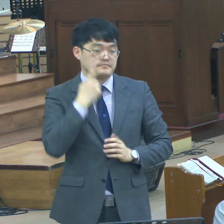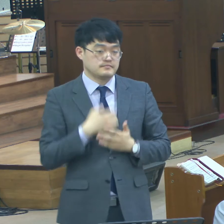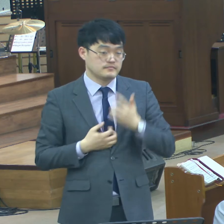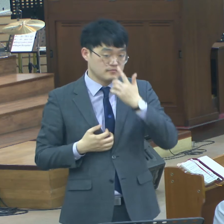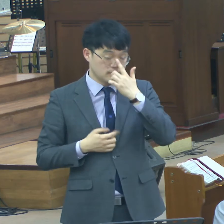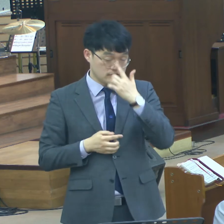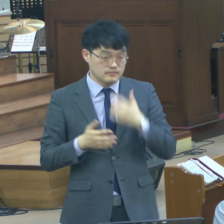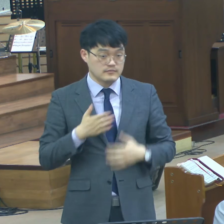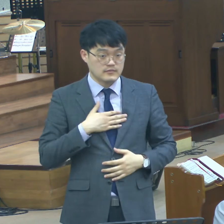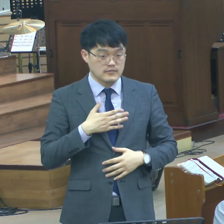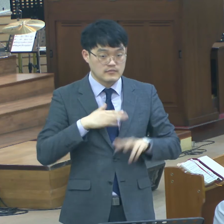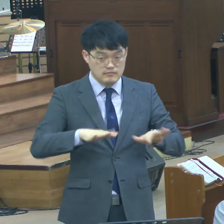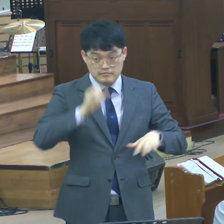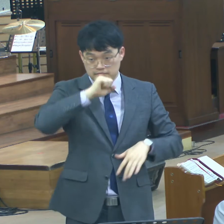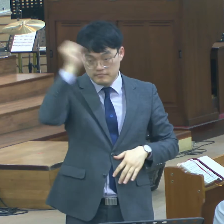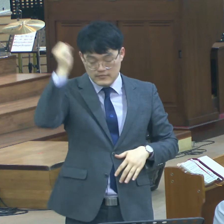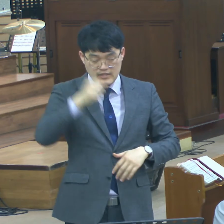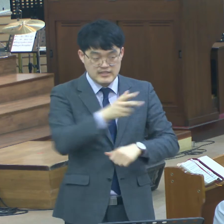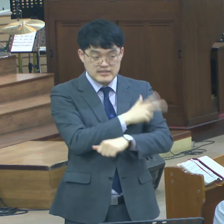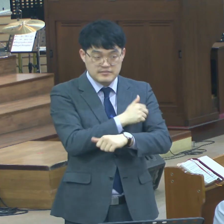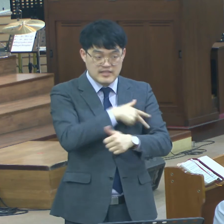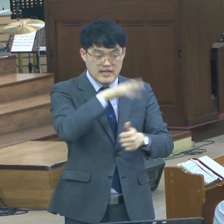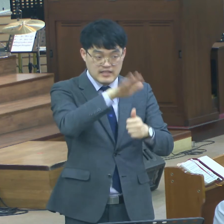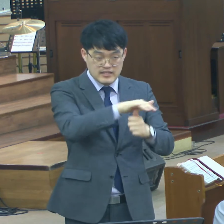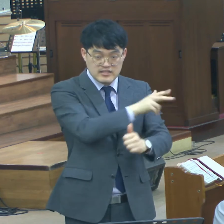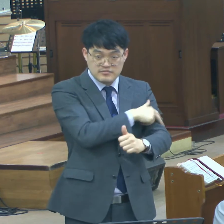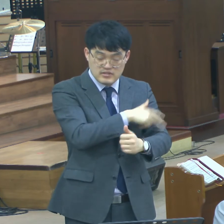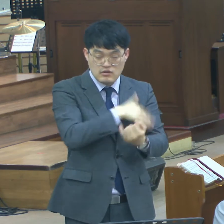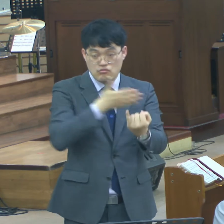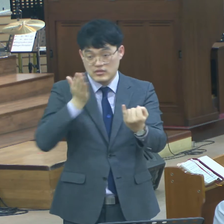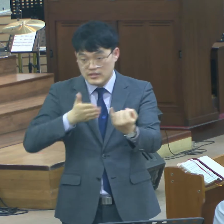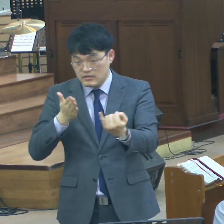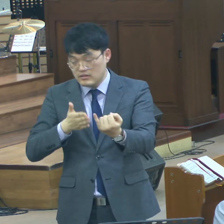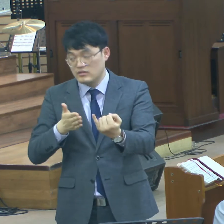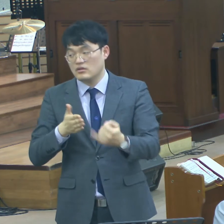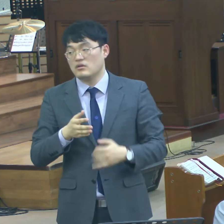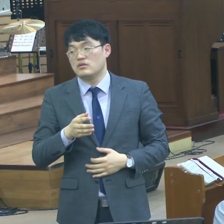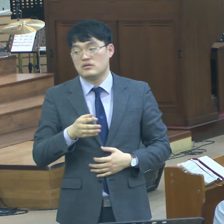되신 분들에게 3주 동안 학교 나오라 그랬어요. 그런데